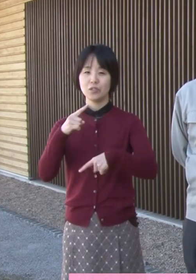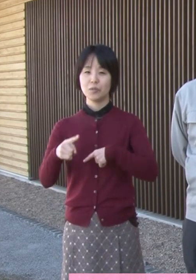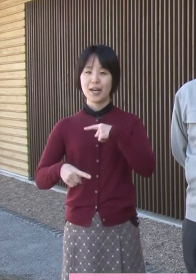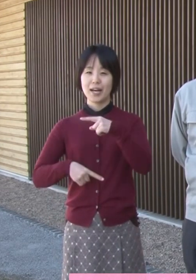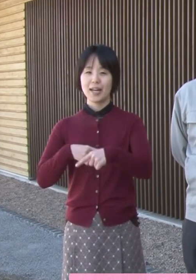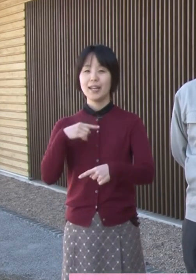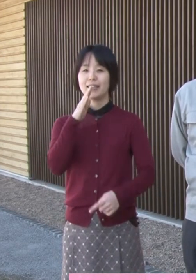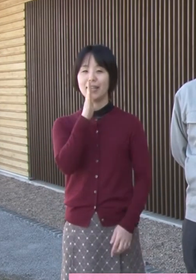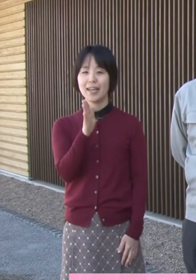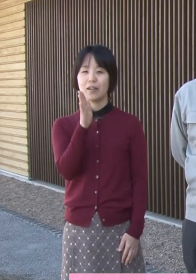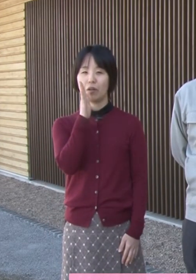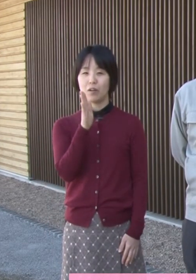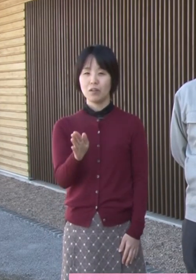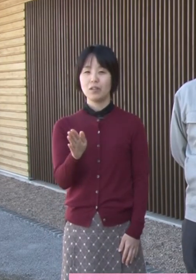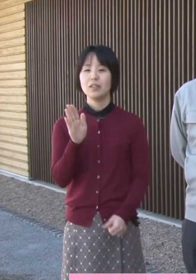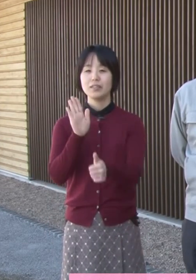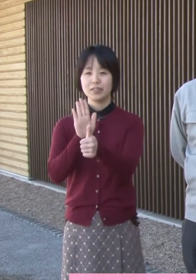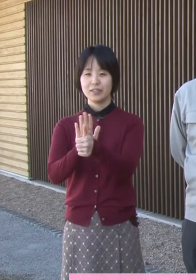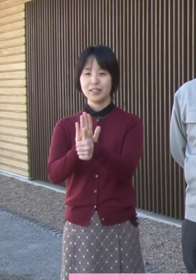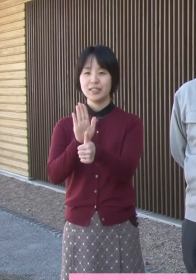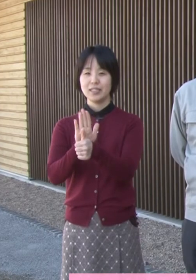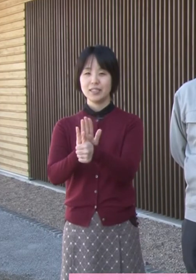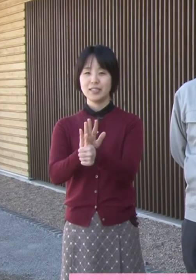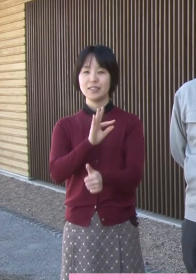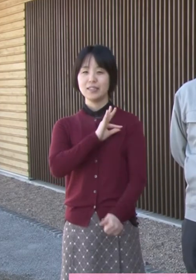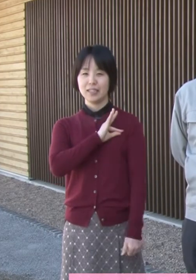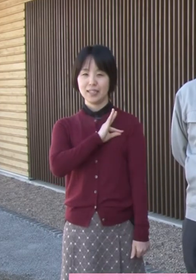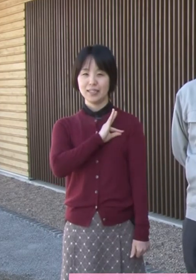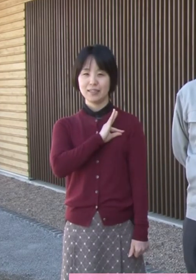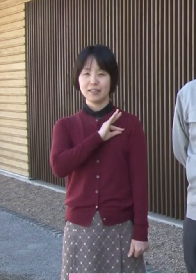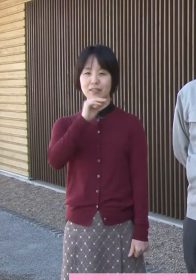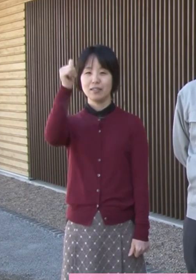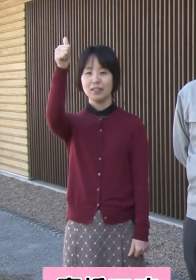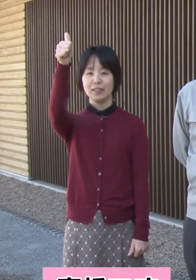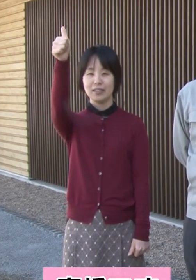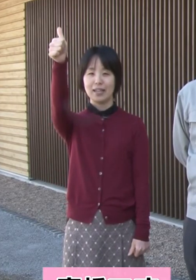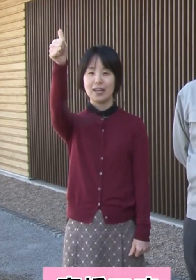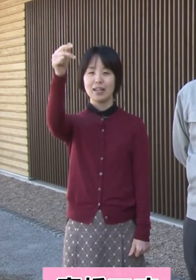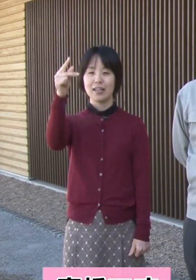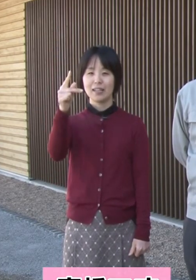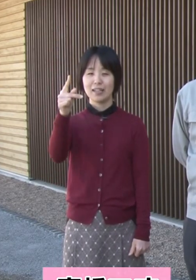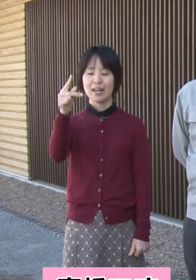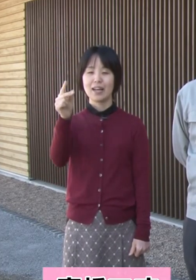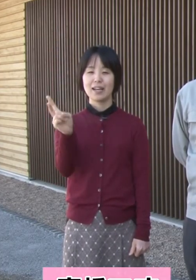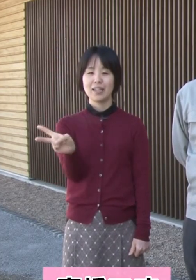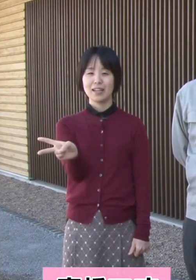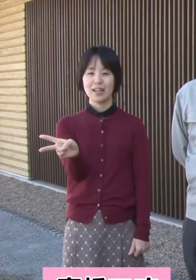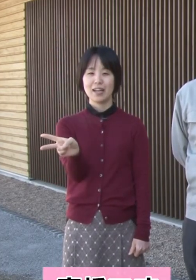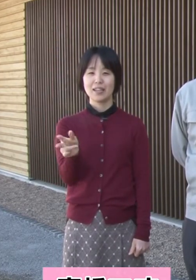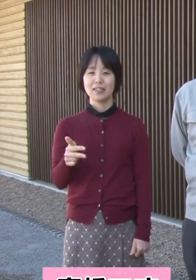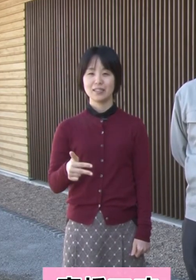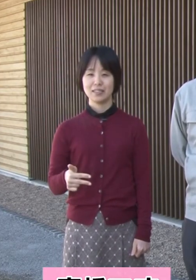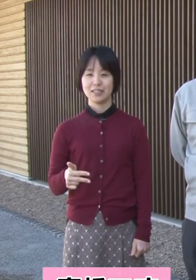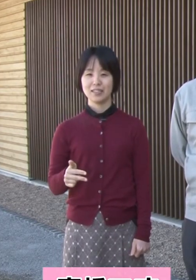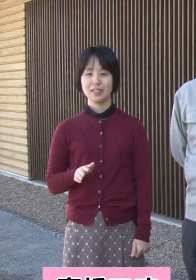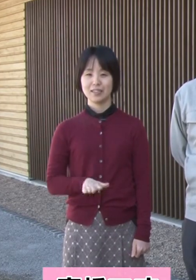話言語推進委員の高橋です